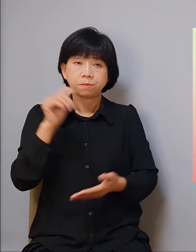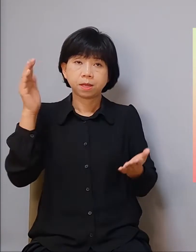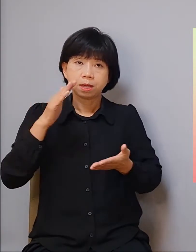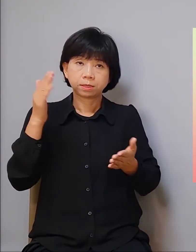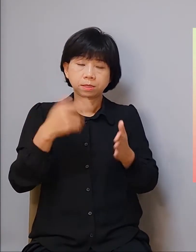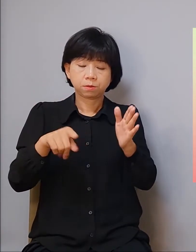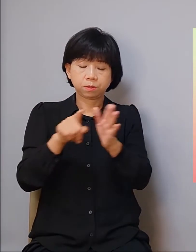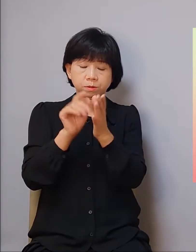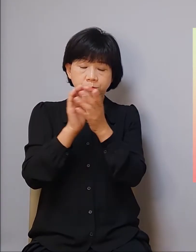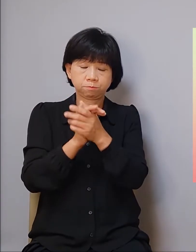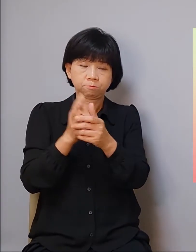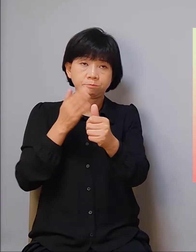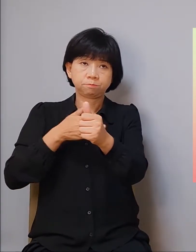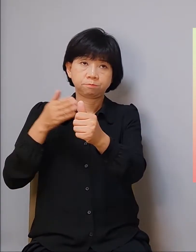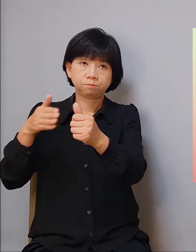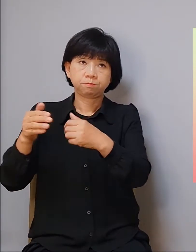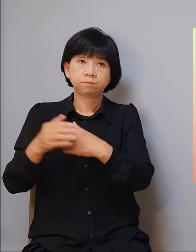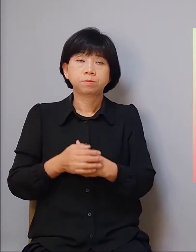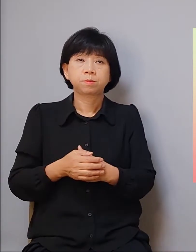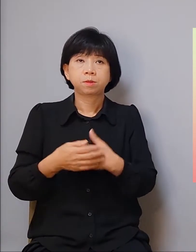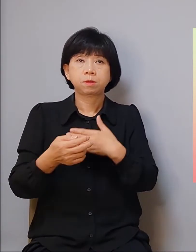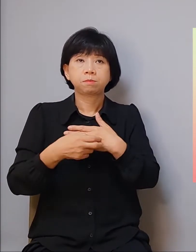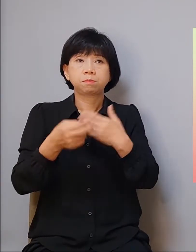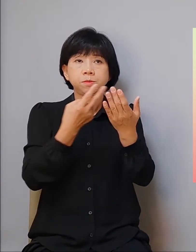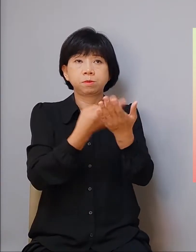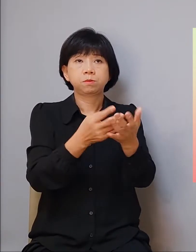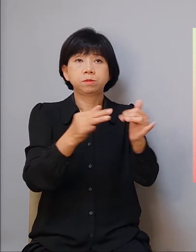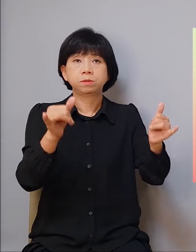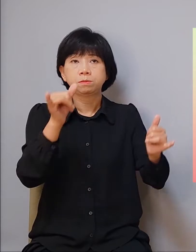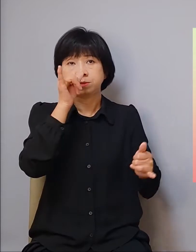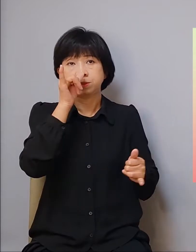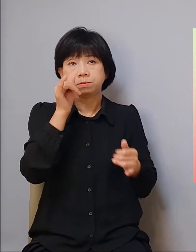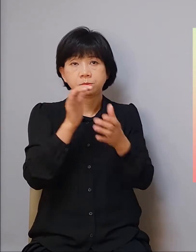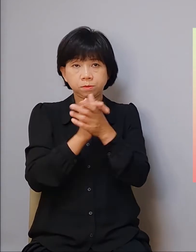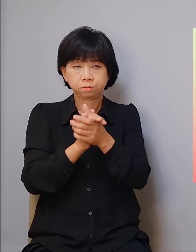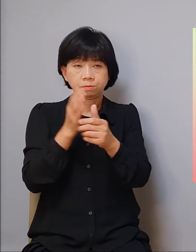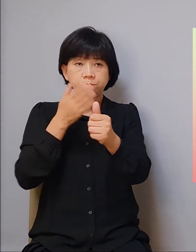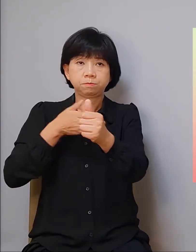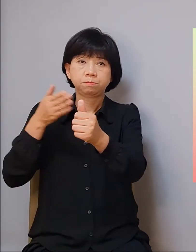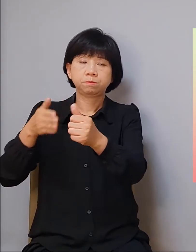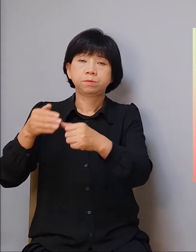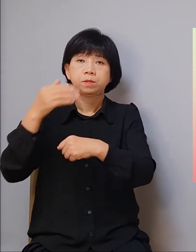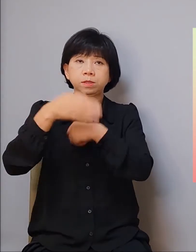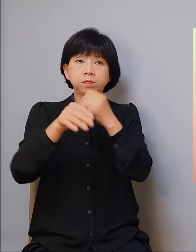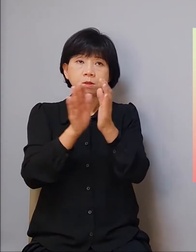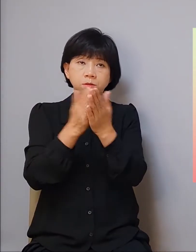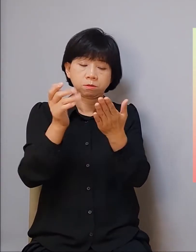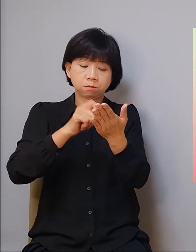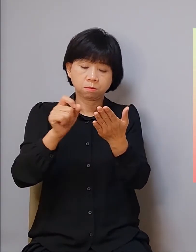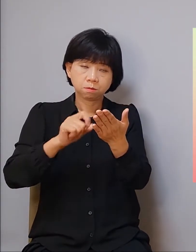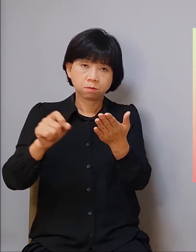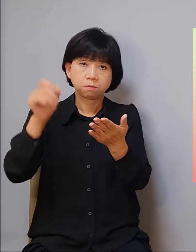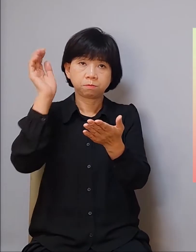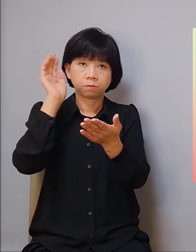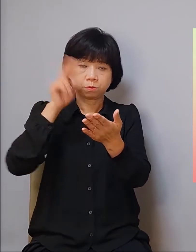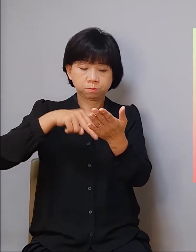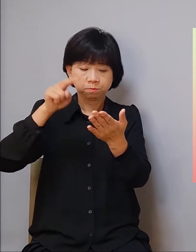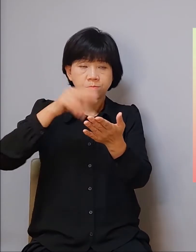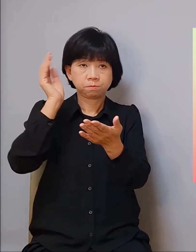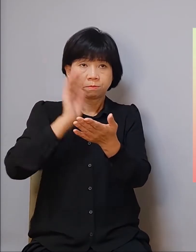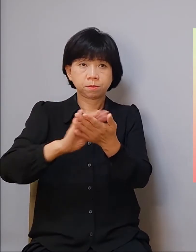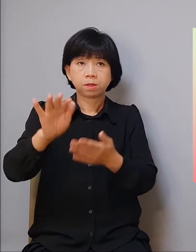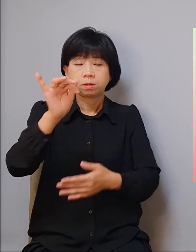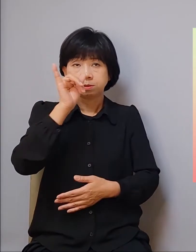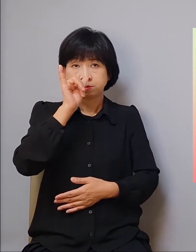기도 부탁드립니다. 입원한 분이 계십니다. 기도 부탁드립니다. 성경 일독 필사하신 분이 있습니다.